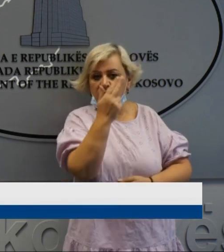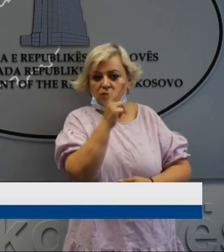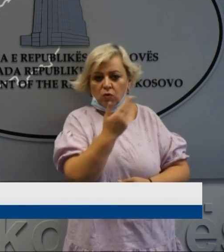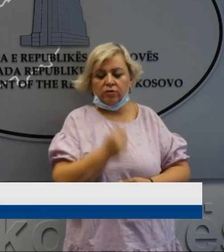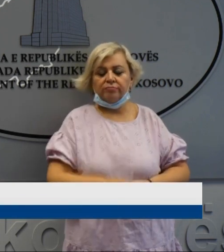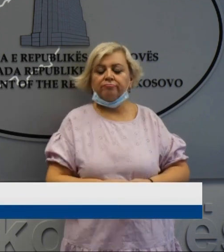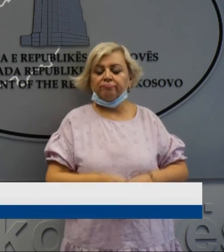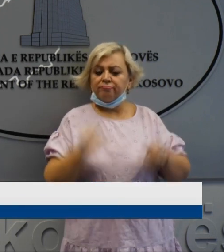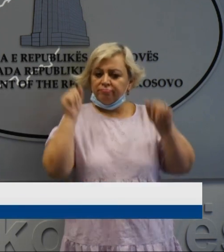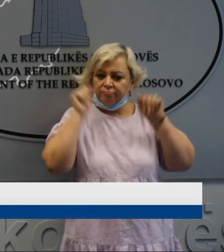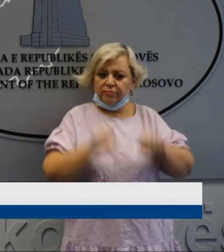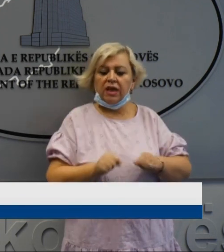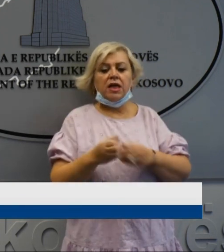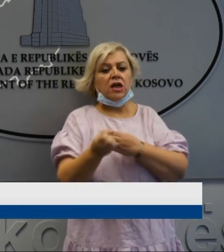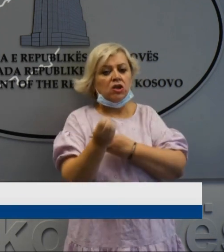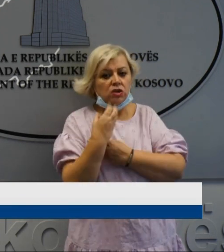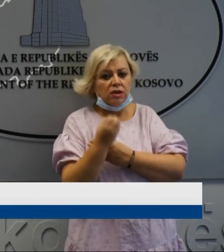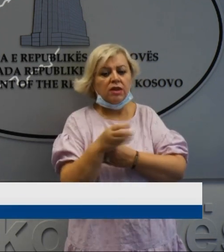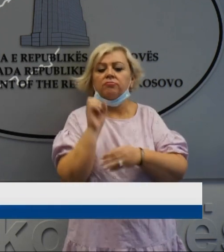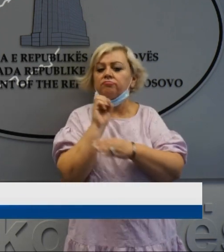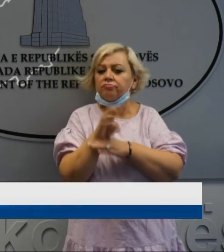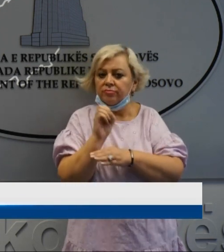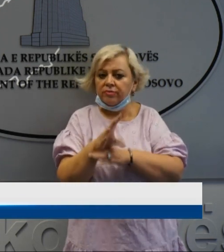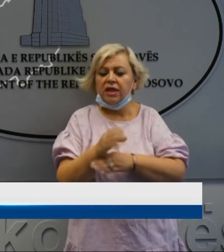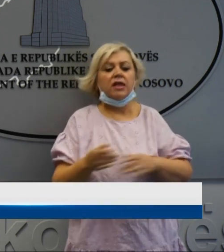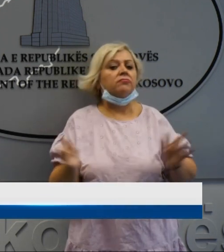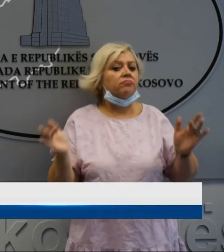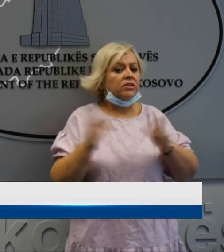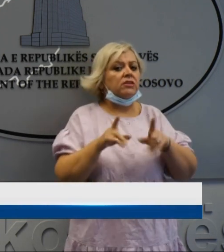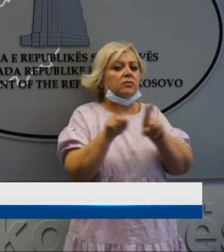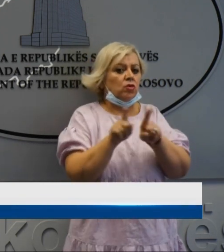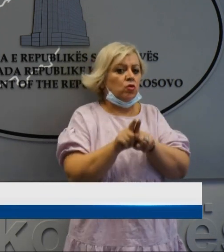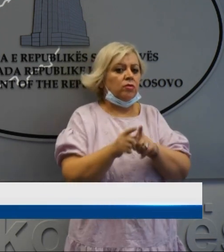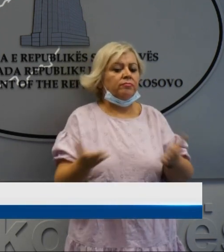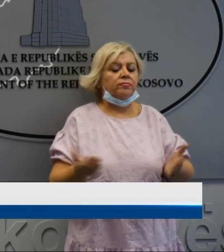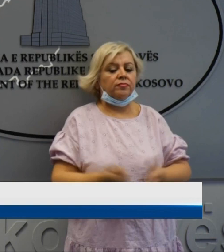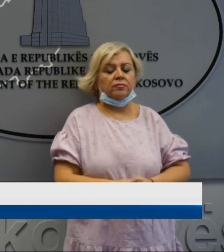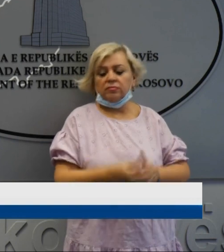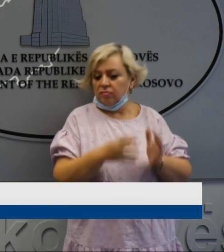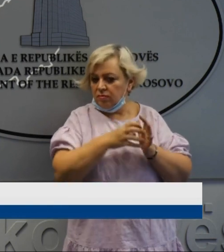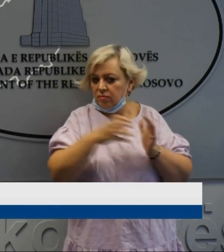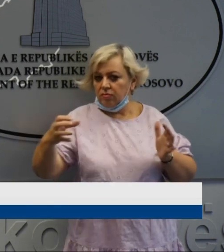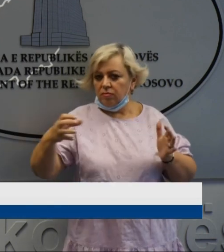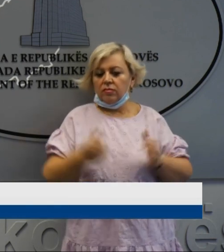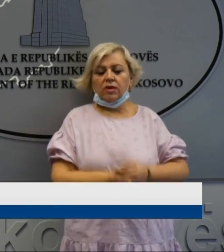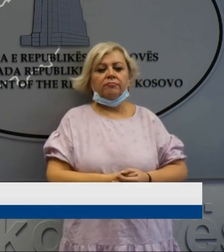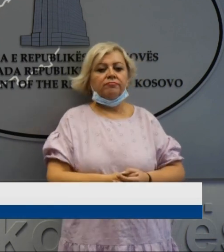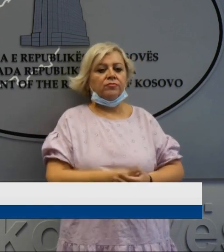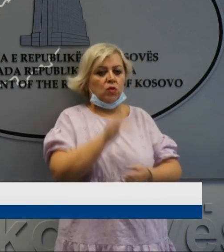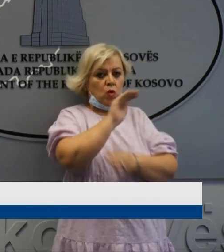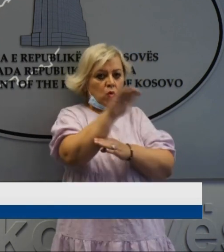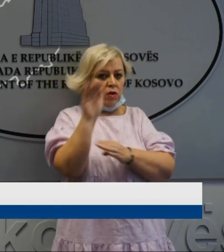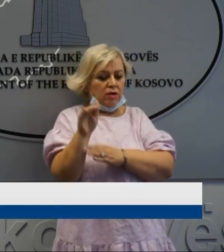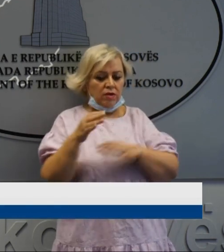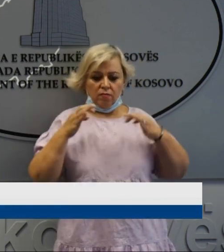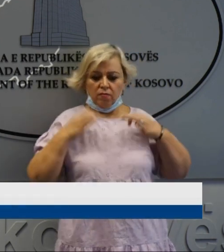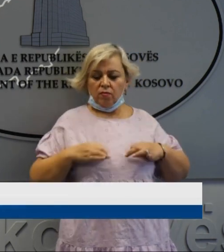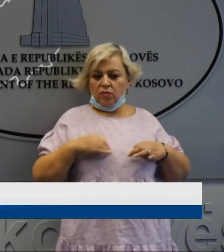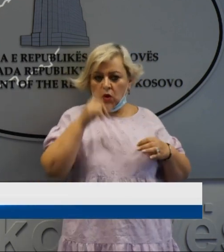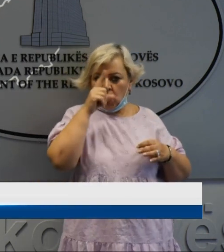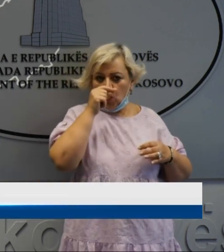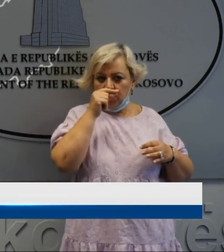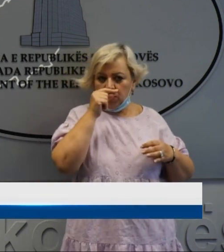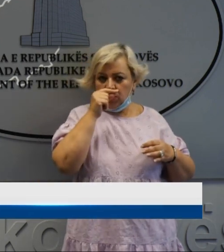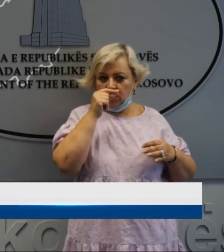janë marrë shumë seriozisht edhe këshillat, edhe sugjerimet, por edhe kritikat e tyre. Kjo do të vazhdoj. Unë ju bëj thirrje edhe kryetarëve të